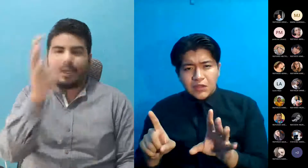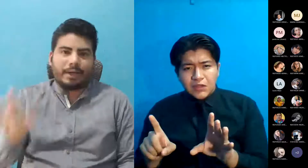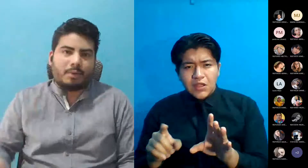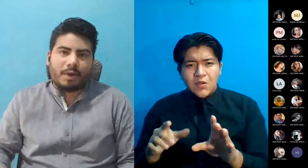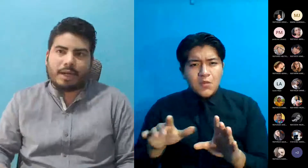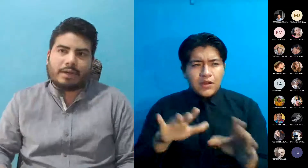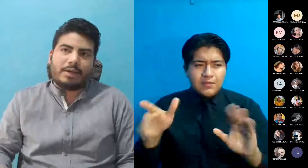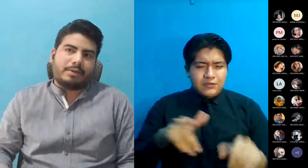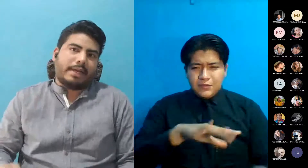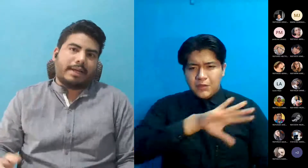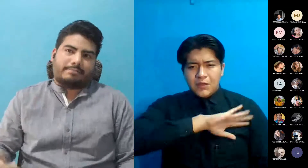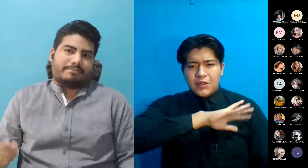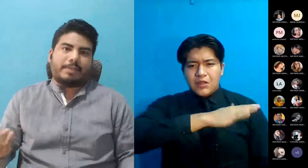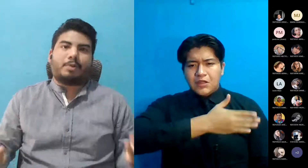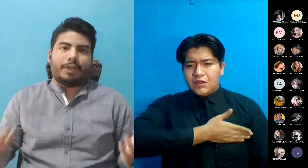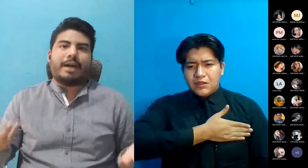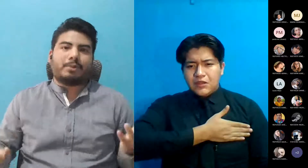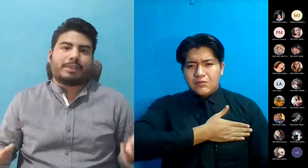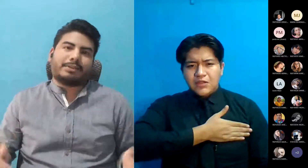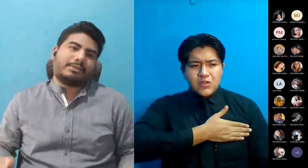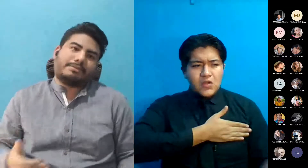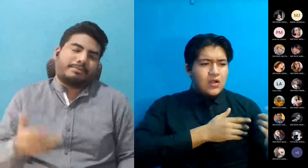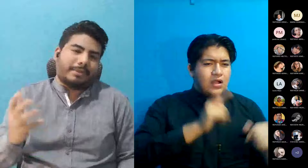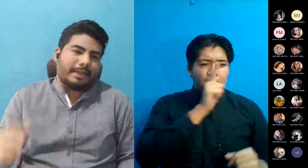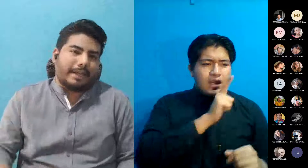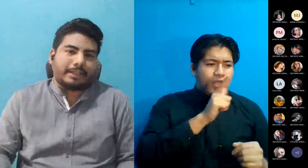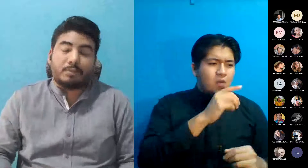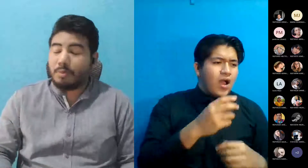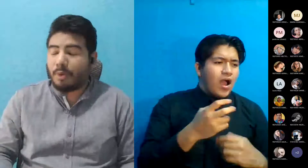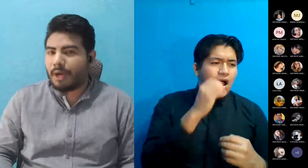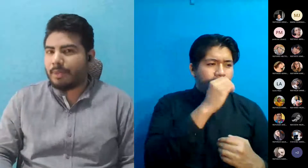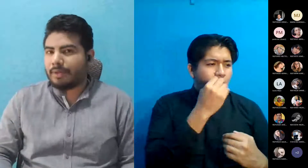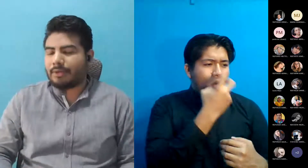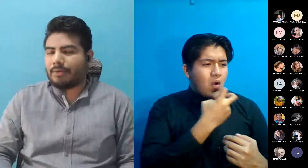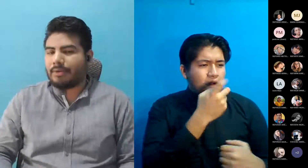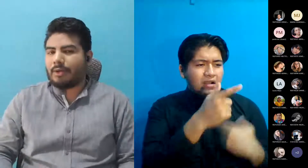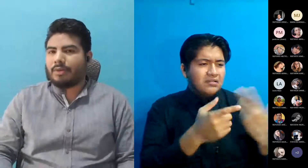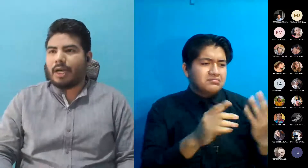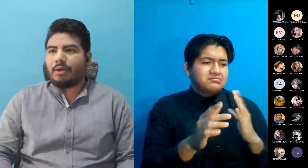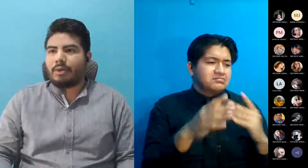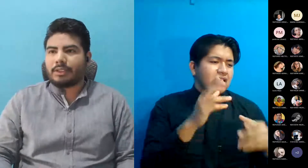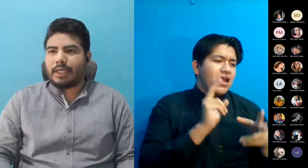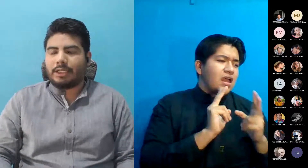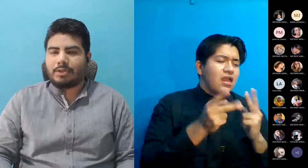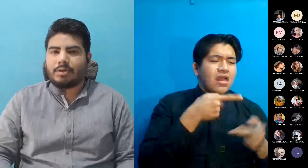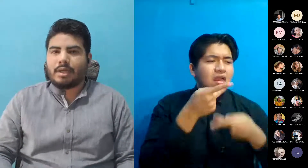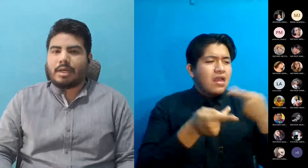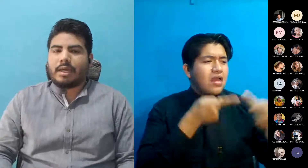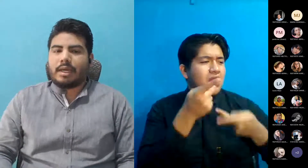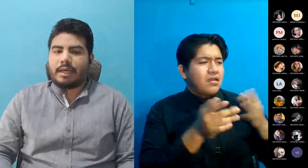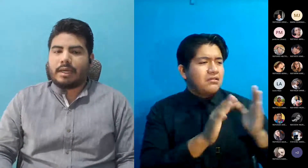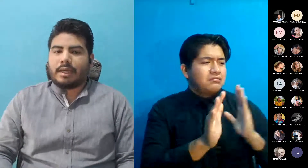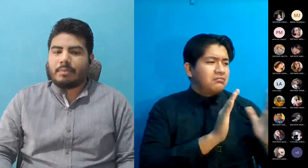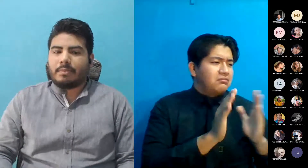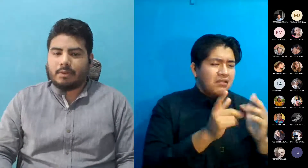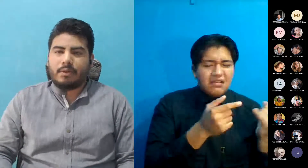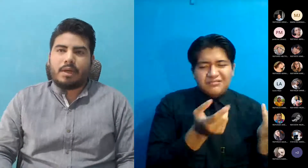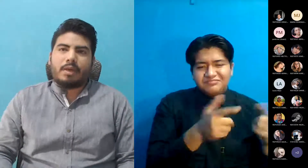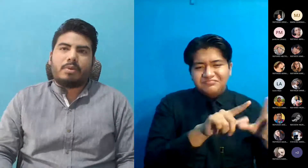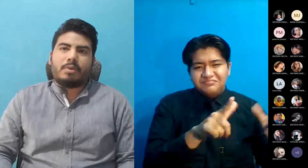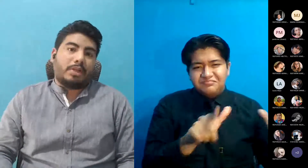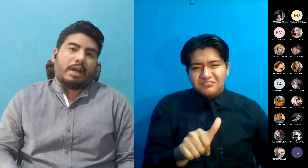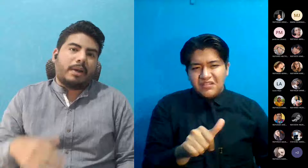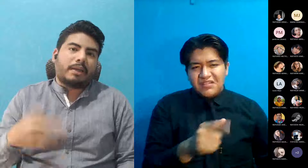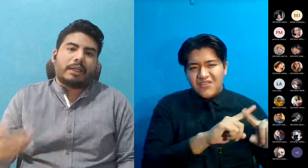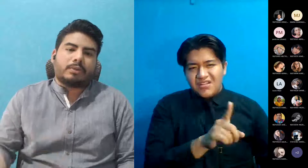español o de cualquier lengua oral, o sea, si ponderamos eso, es muy poca investigación lingüística de lo que se ha hecho en México,